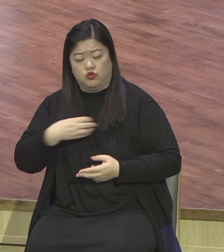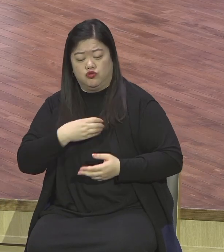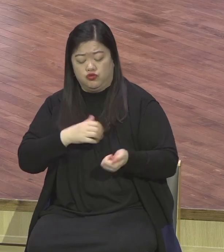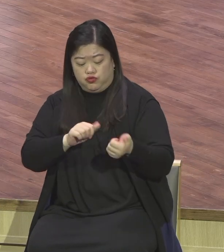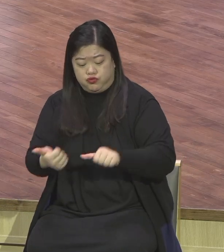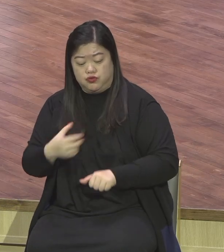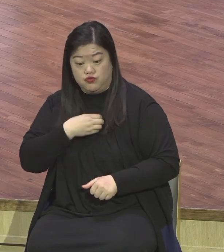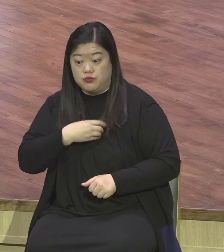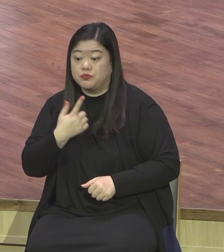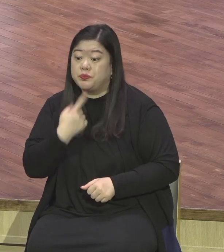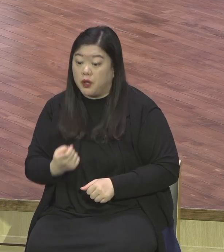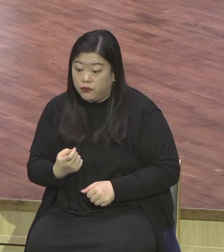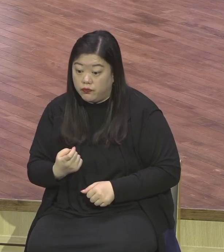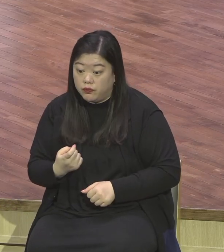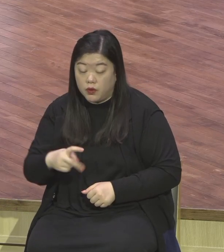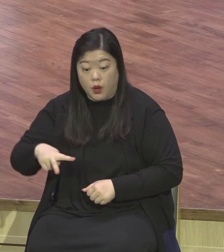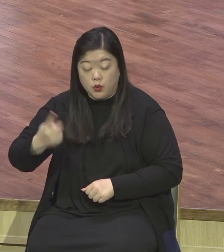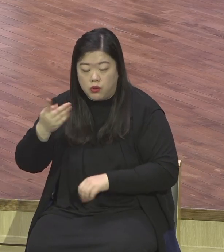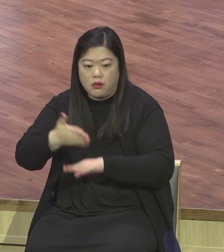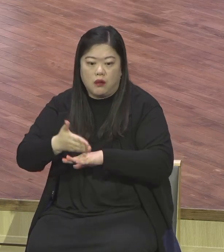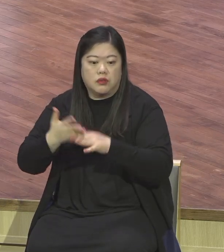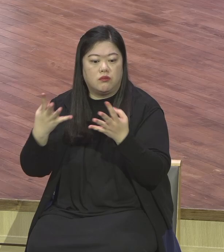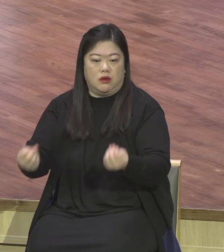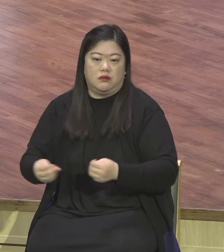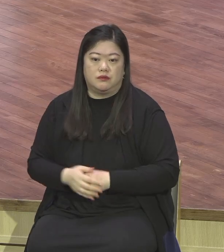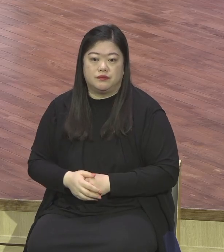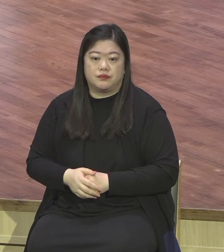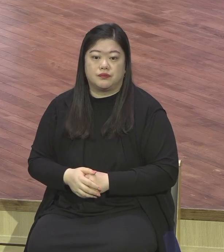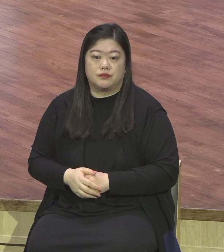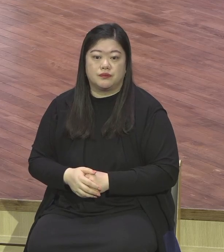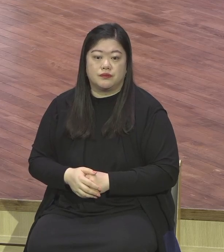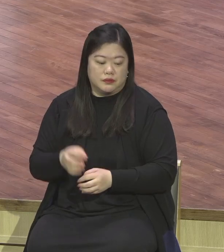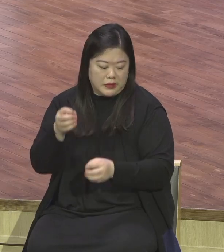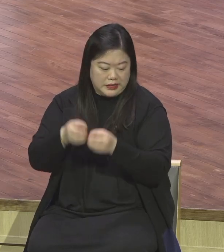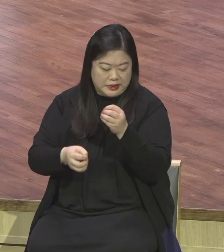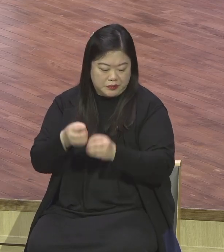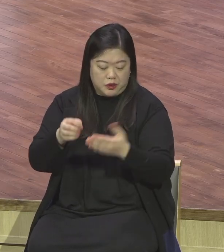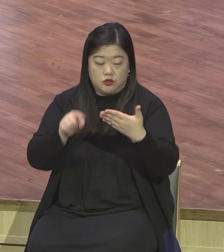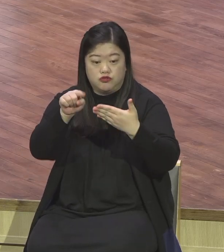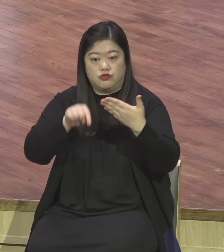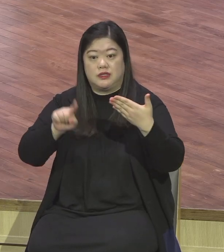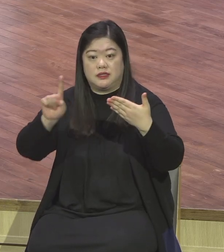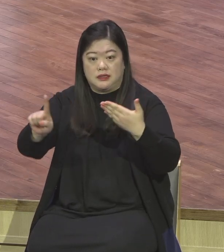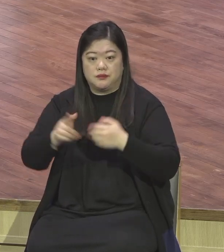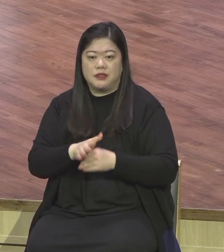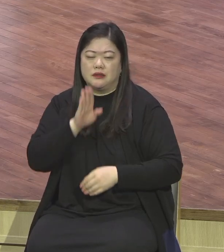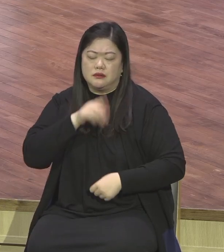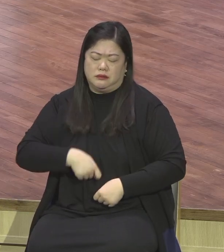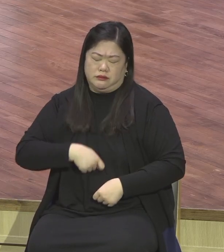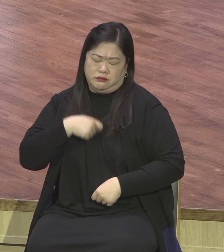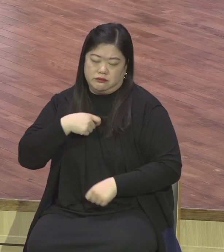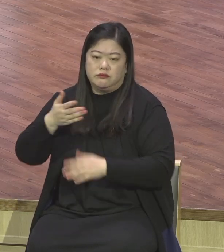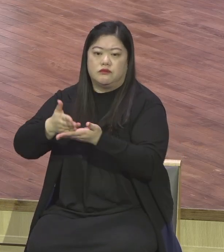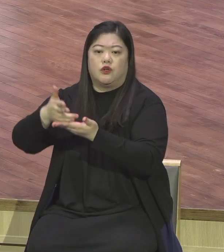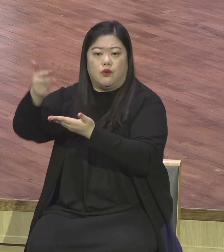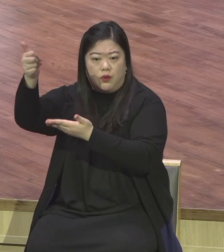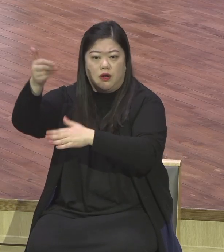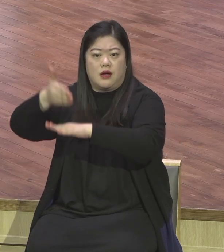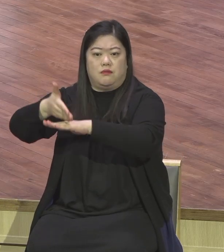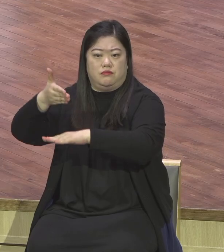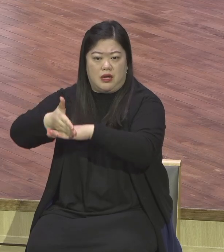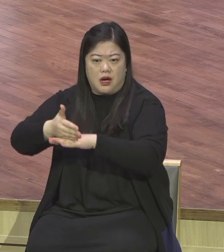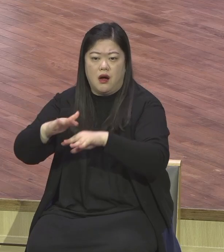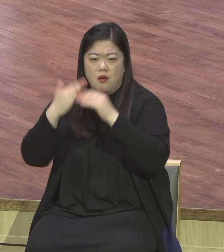시편 9편 1절에 오면 내가 전심으로 여호와께 감사하오며 주의 모든 귀한 일들을